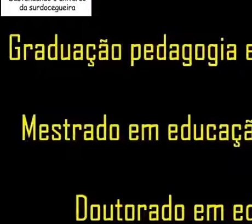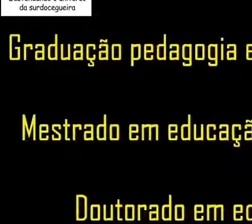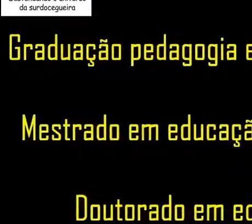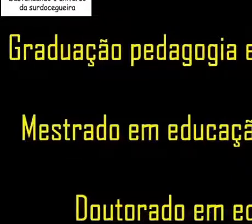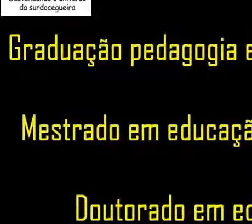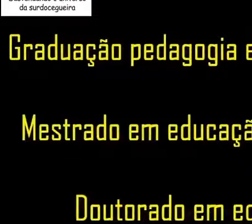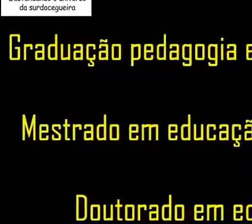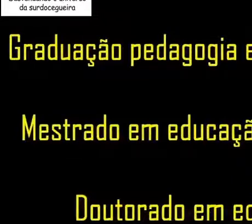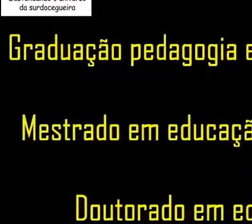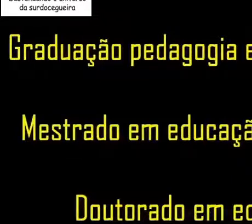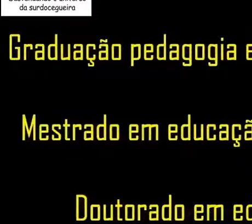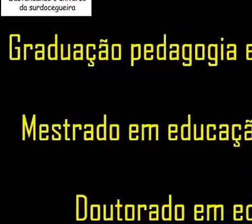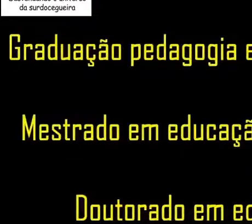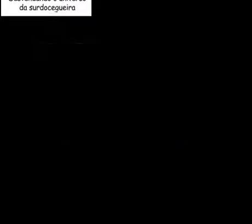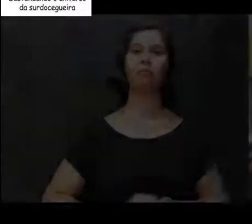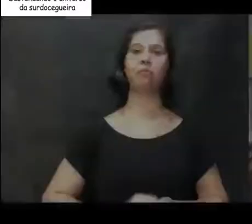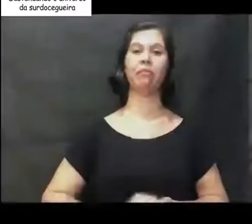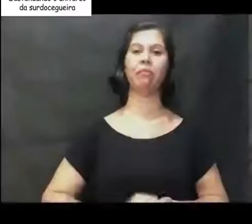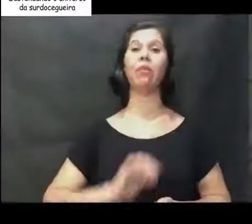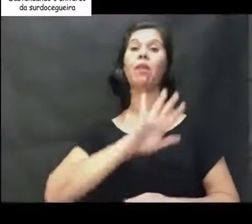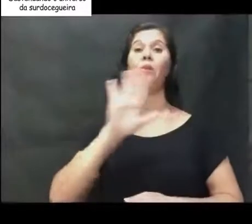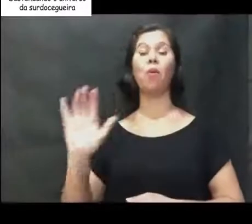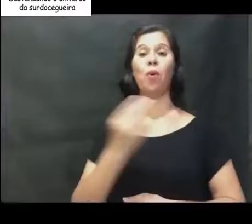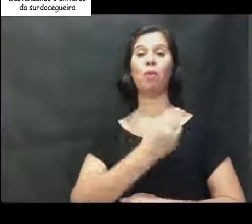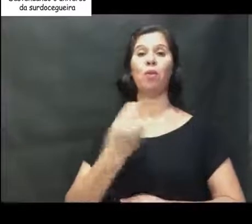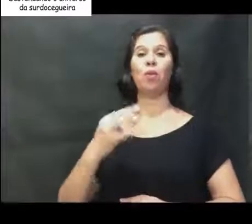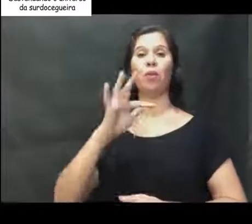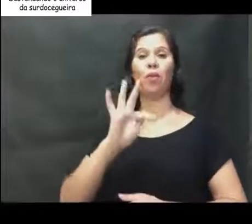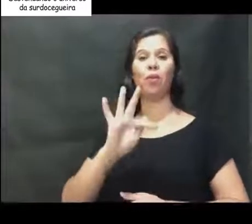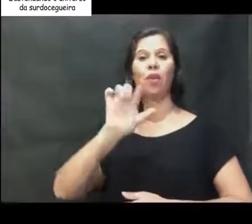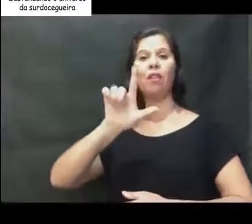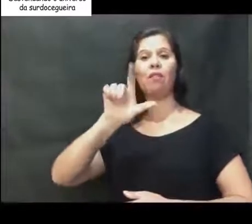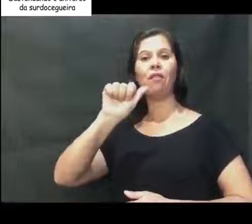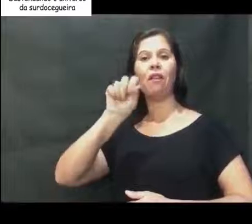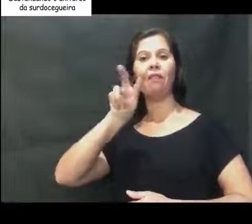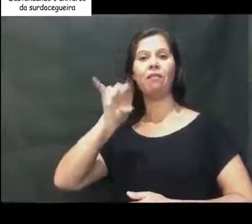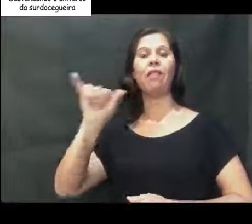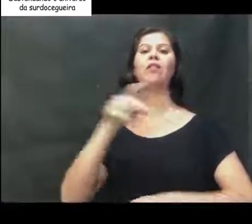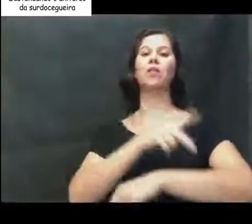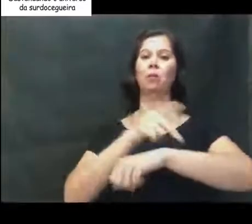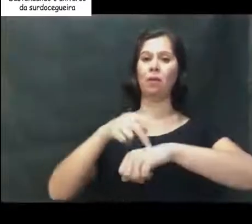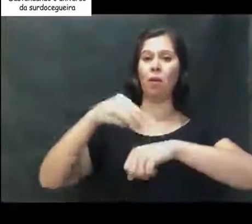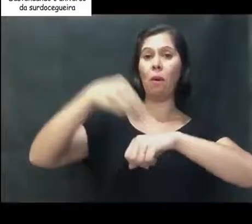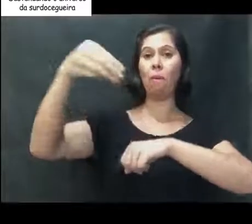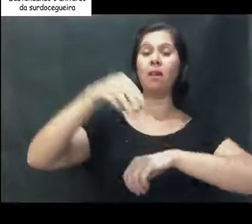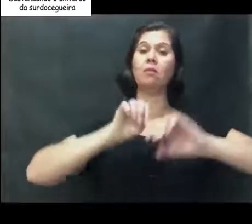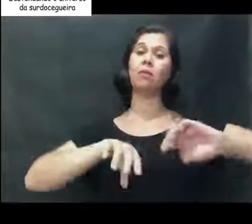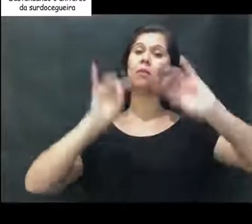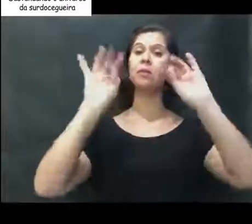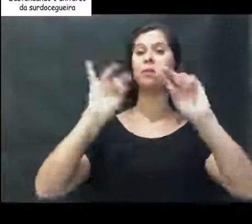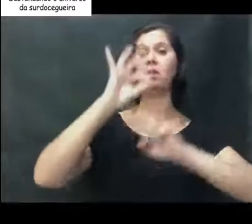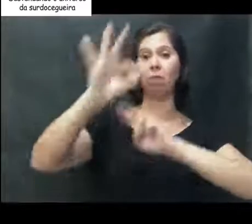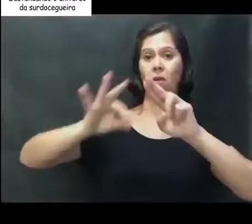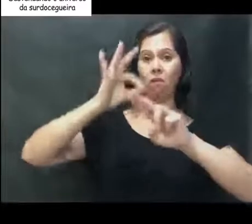em Educação pela URJ. Oi, eu sou a Flávia, eu sou pedagoga e mestre em Educação Especial pela